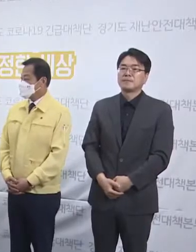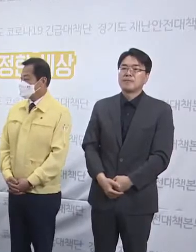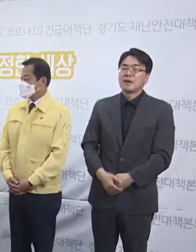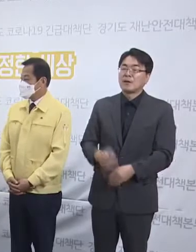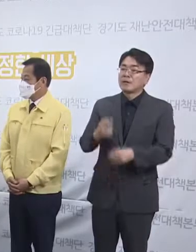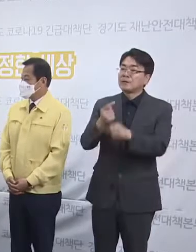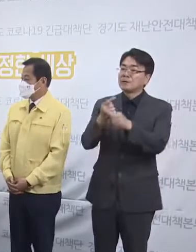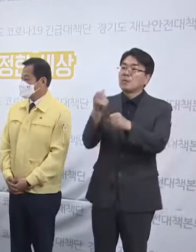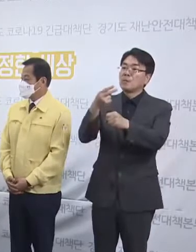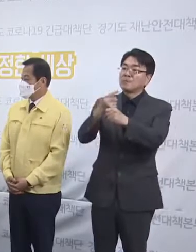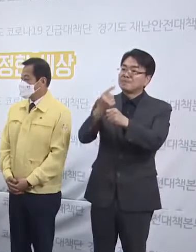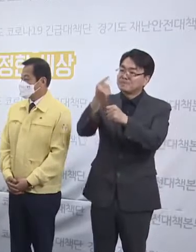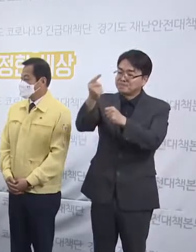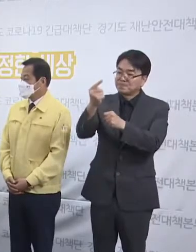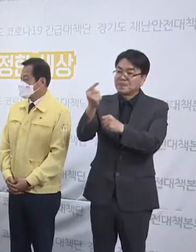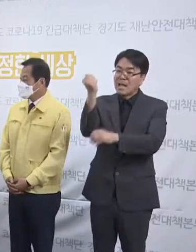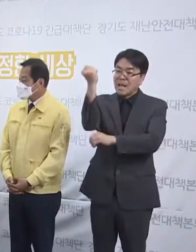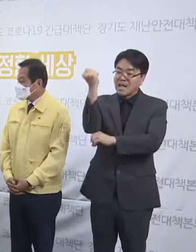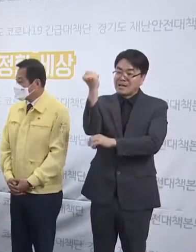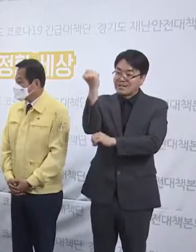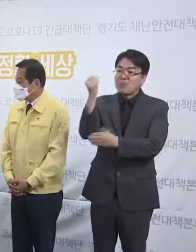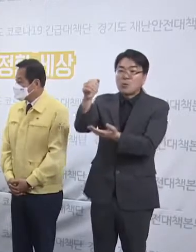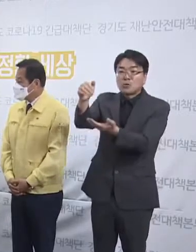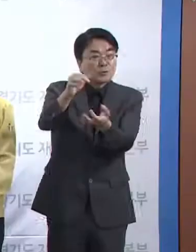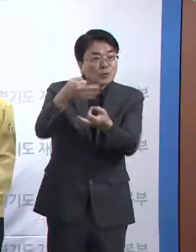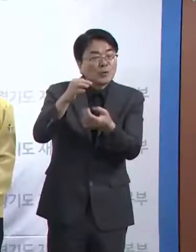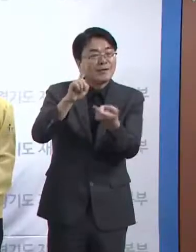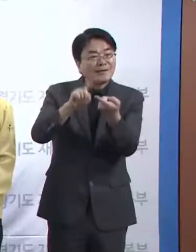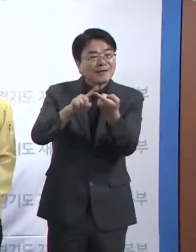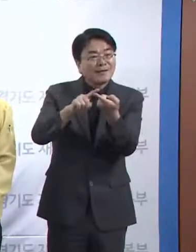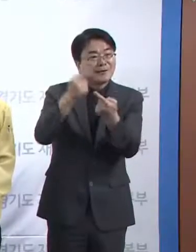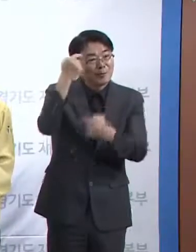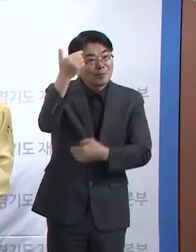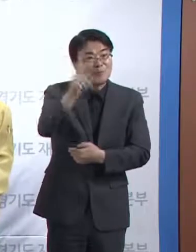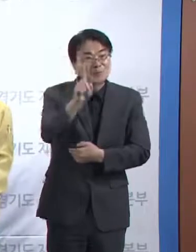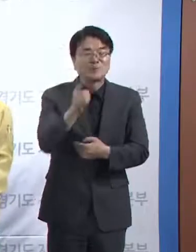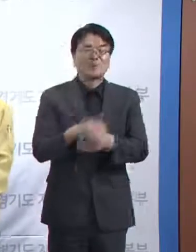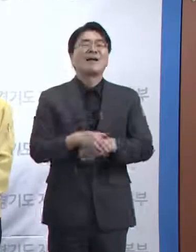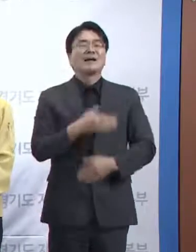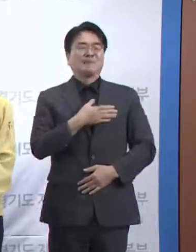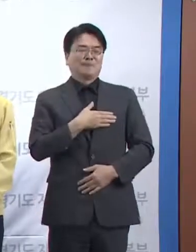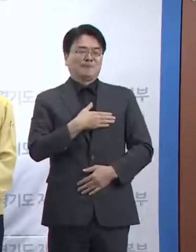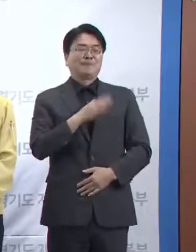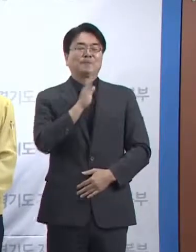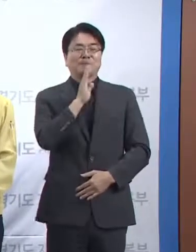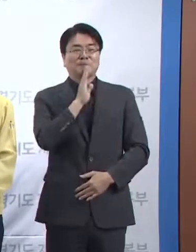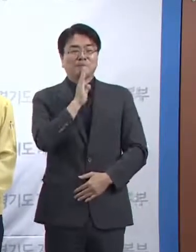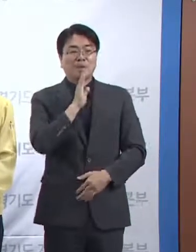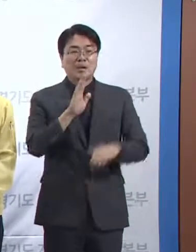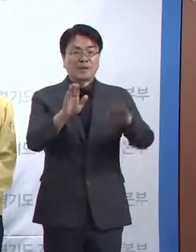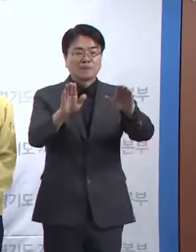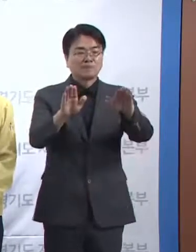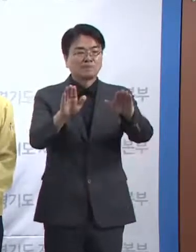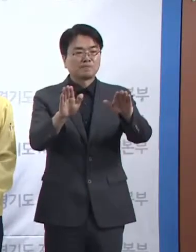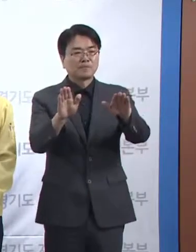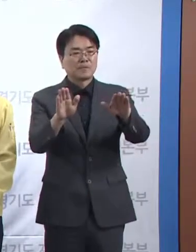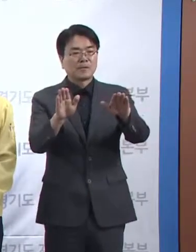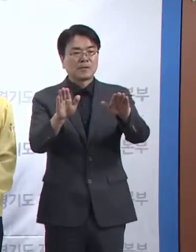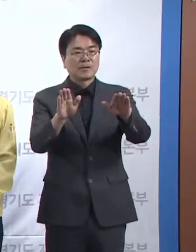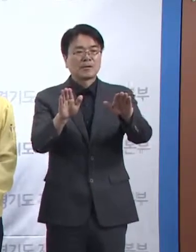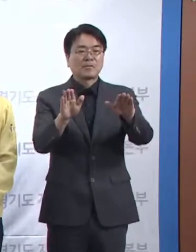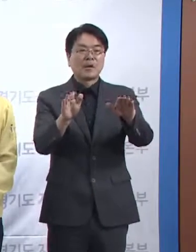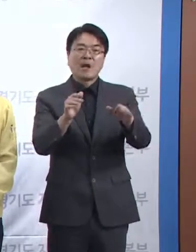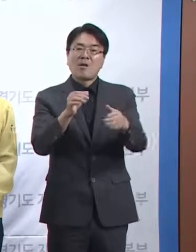내년도 그 기본소득. 내년도 기본소득은 역시 지금 기존의 경직성